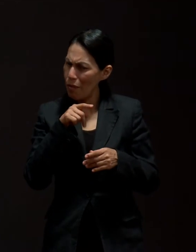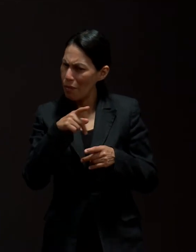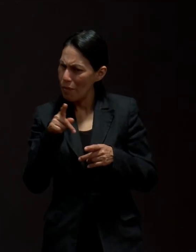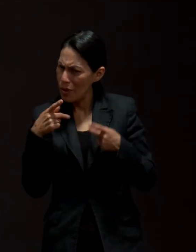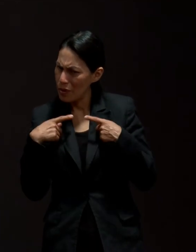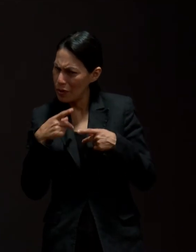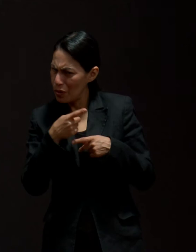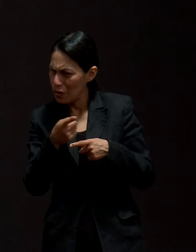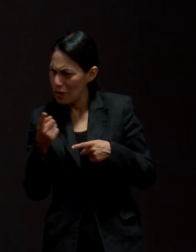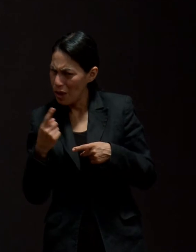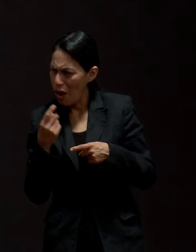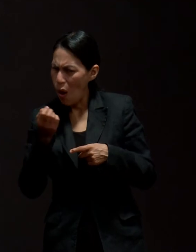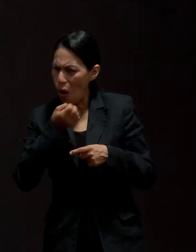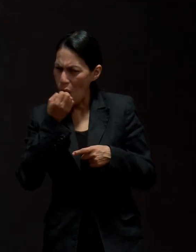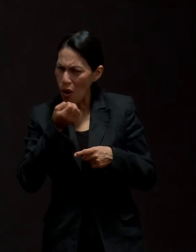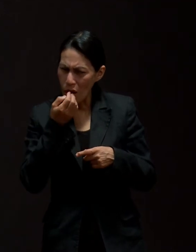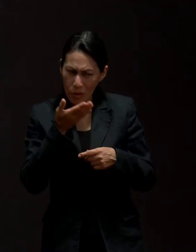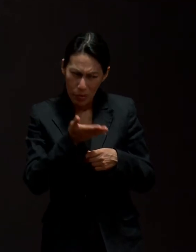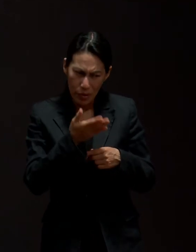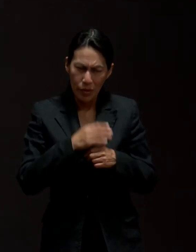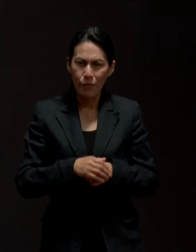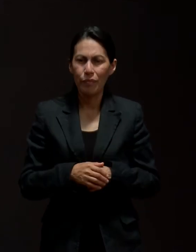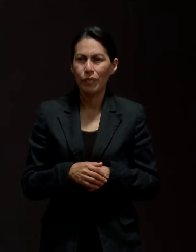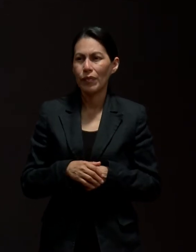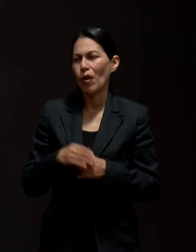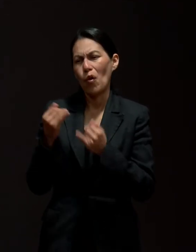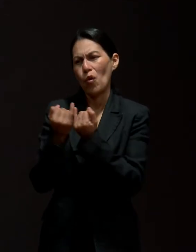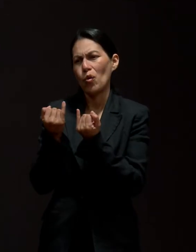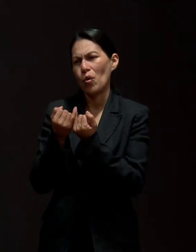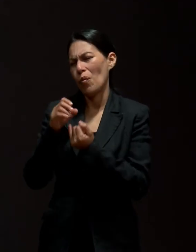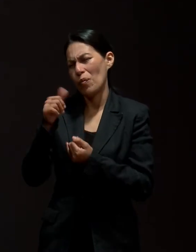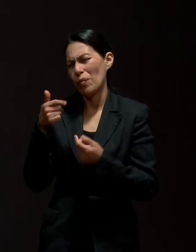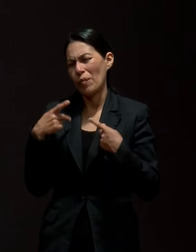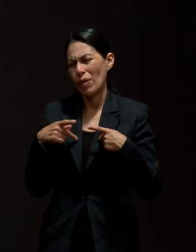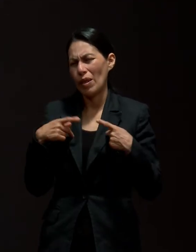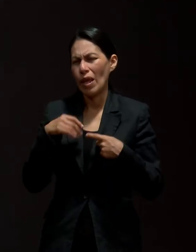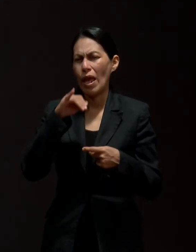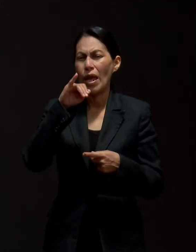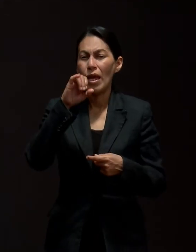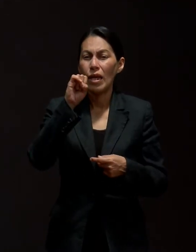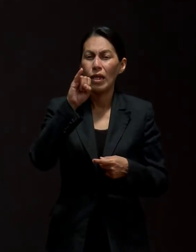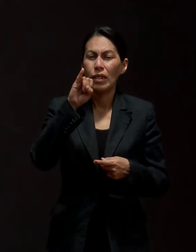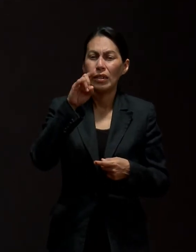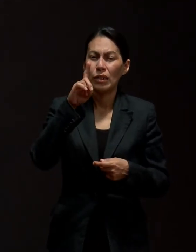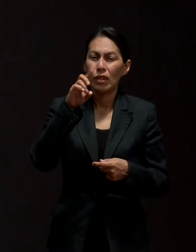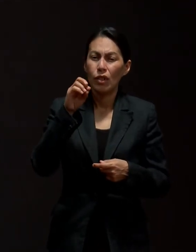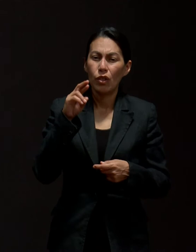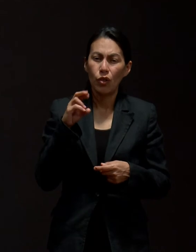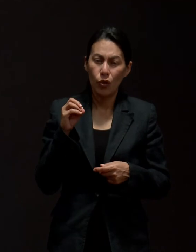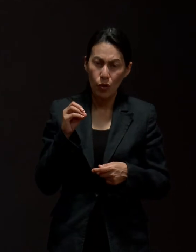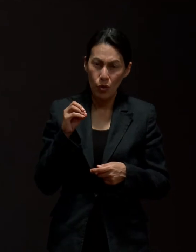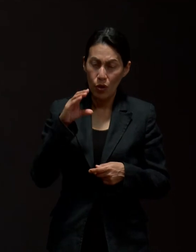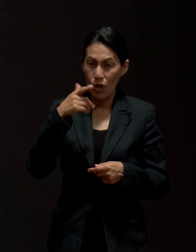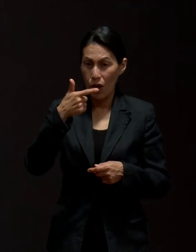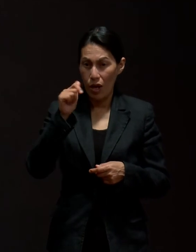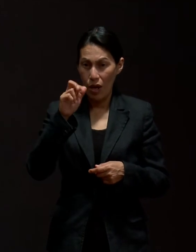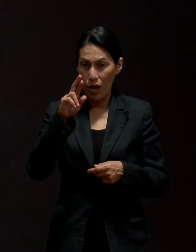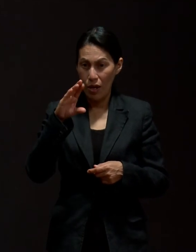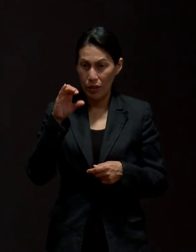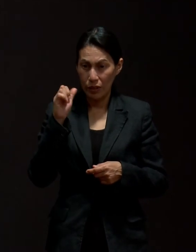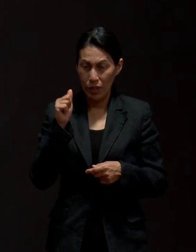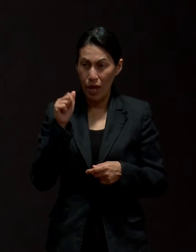adventista. Y ella está feliz. Y tenemos ahorita un señor, Isidro García, que nos llama Primos.